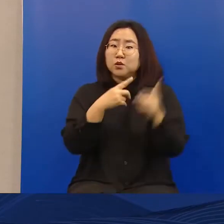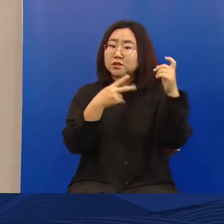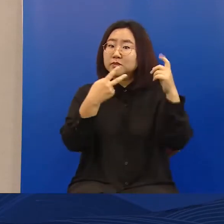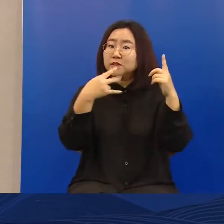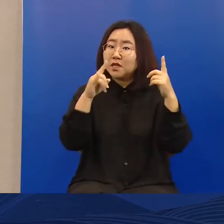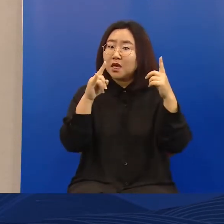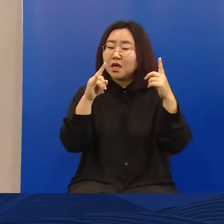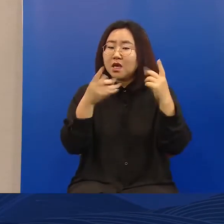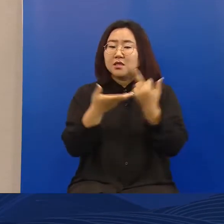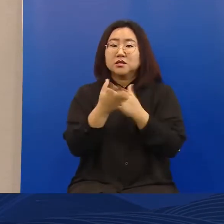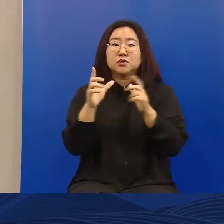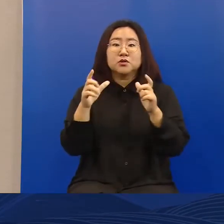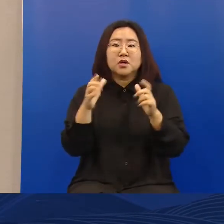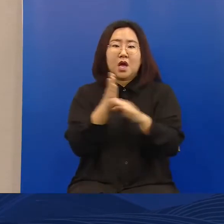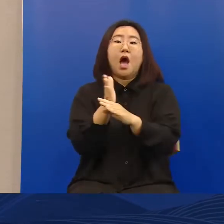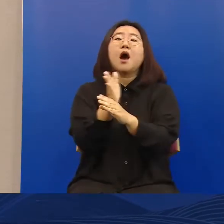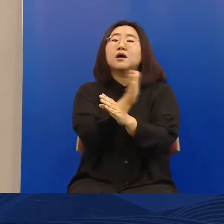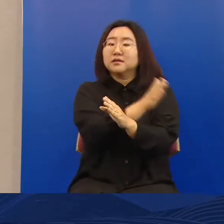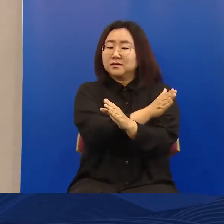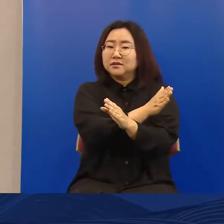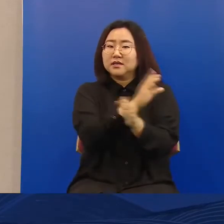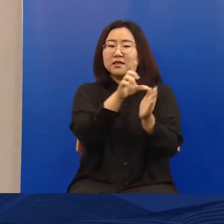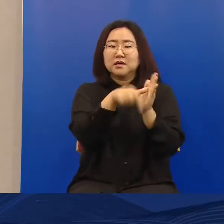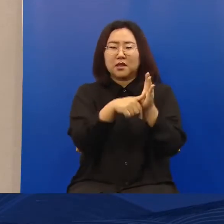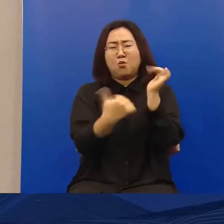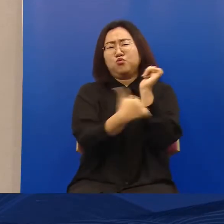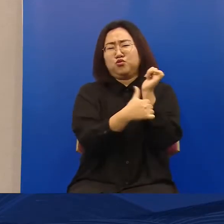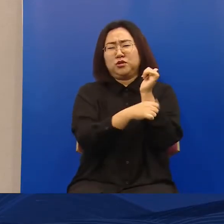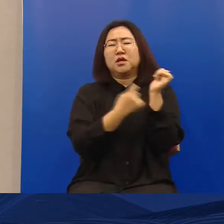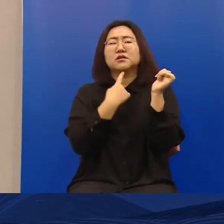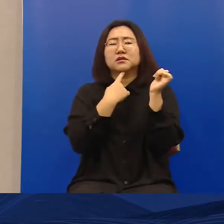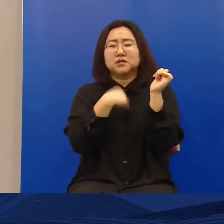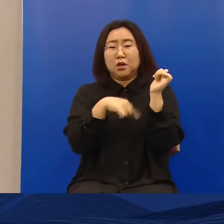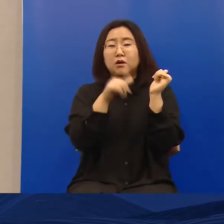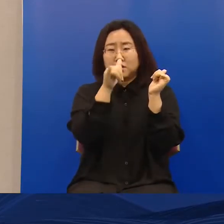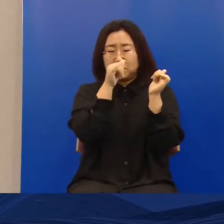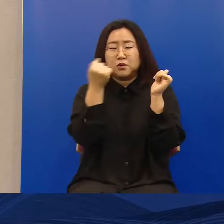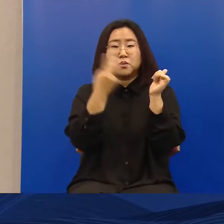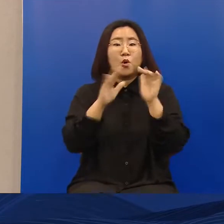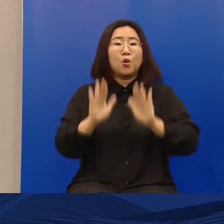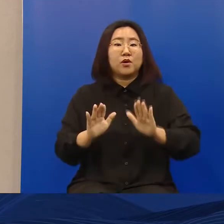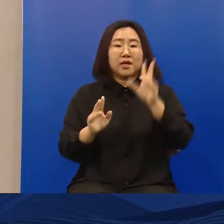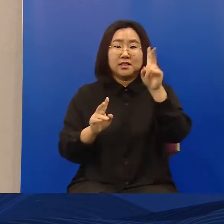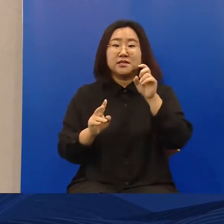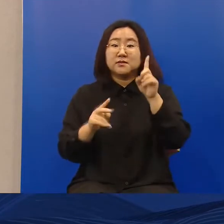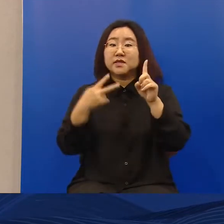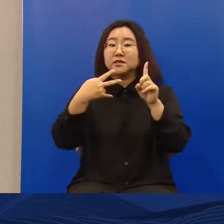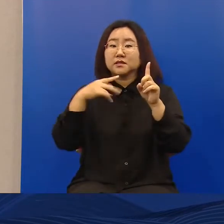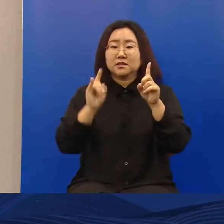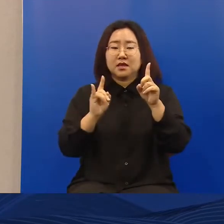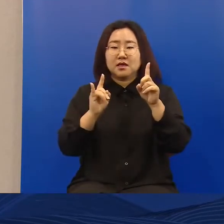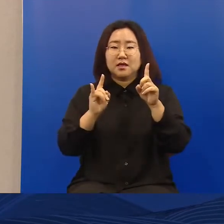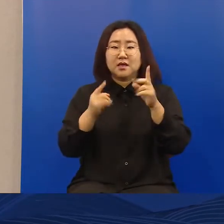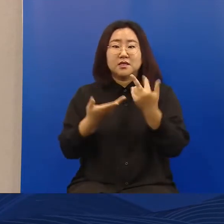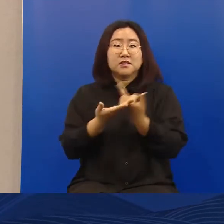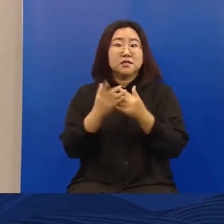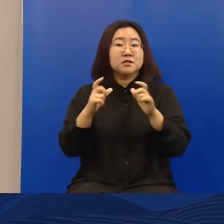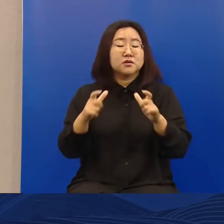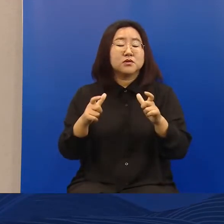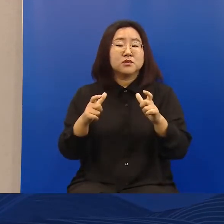11대에는 제주도의회 전반기 부의장을 역임하셨고 올해 제21대